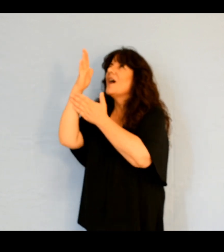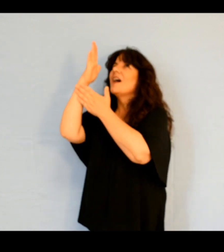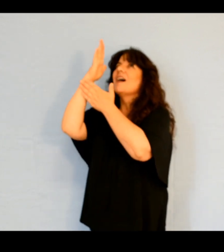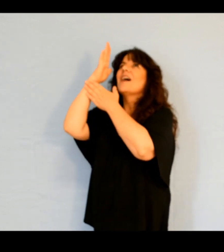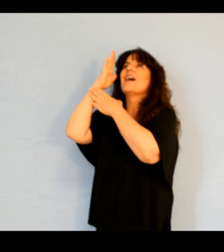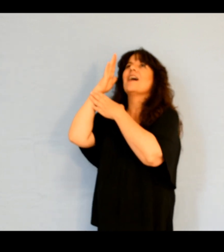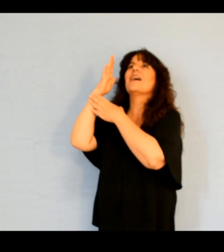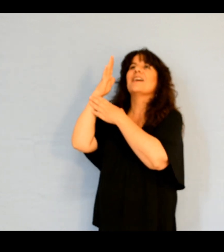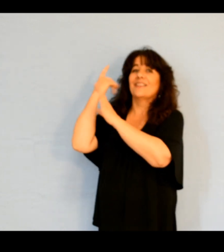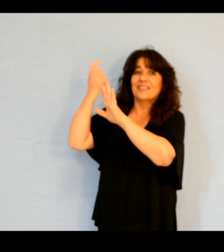David.